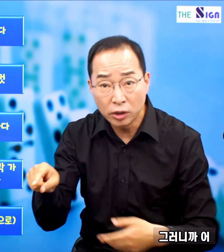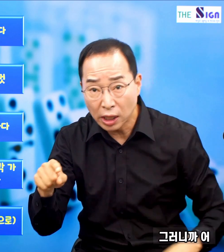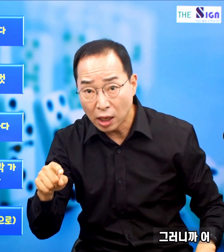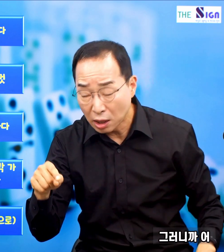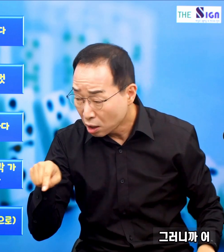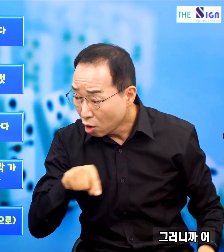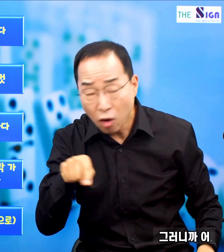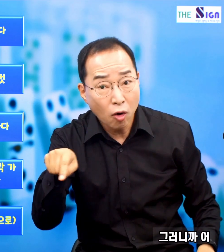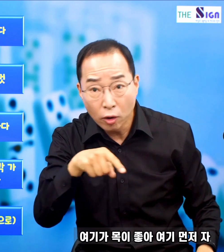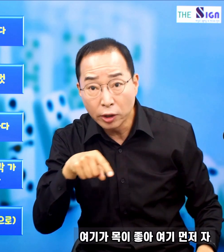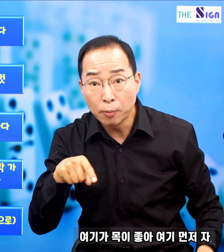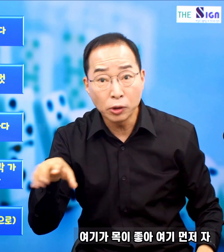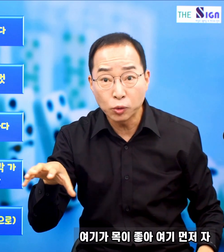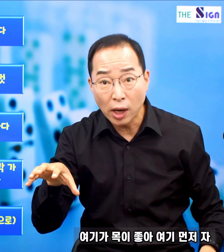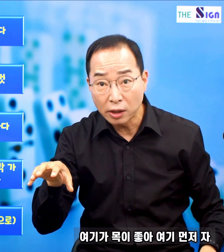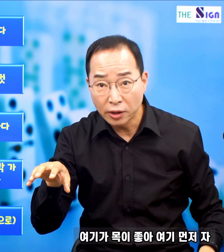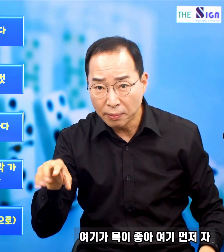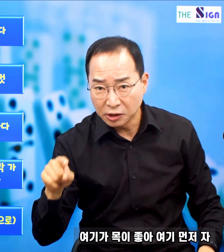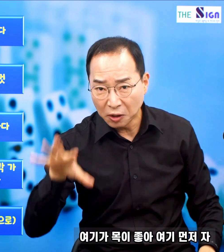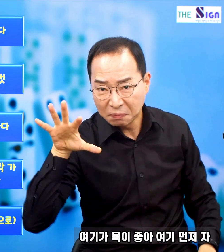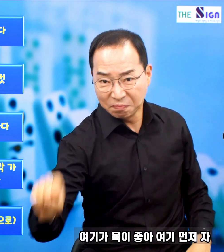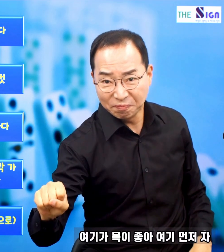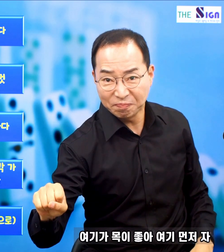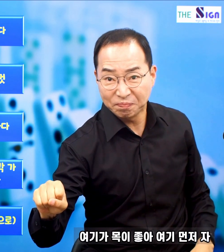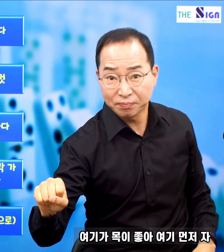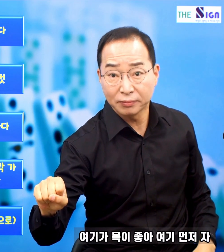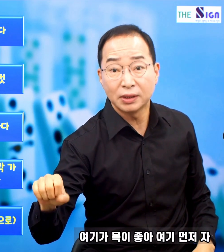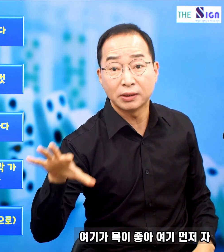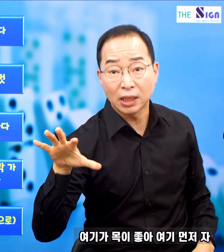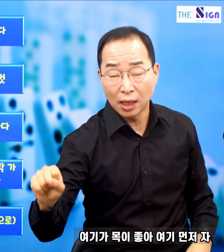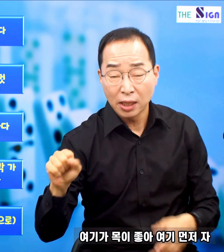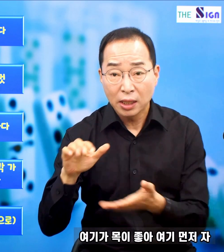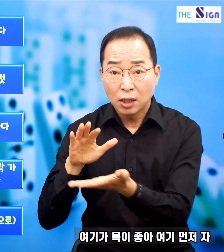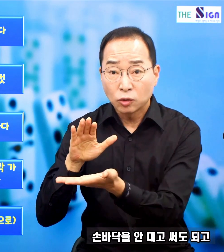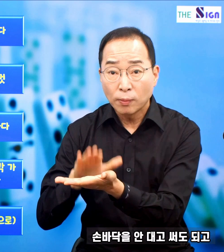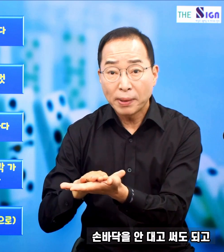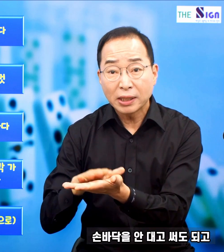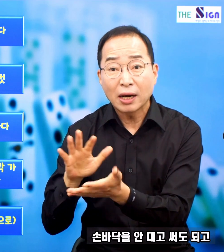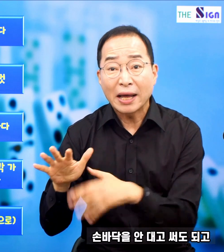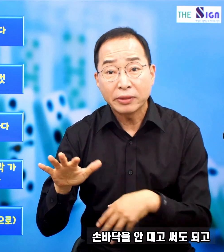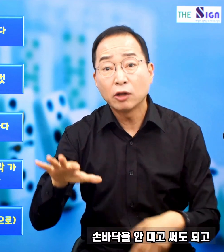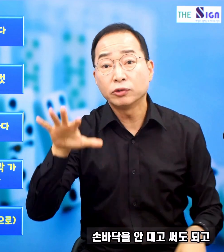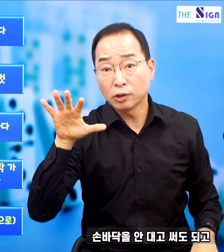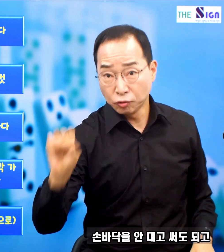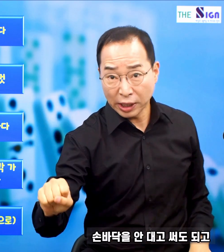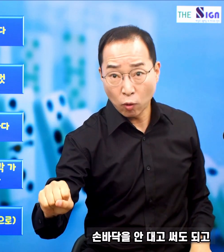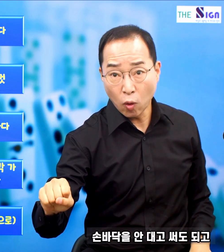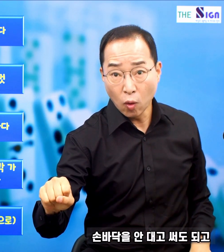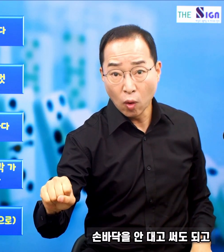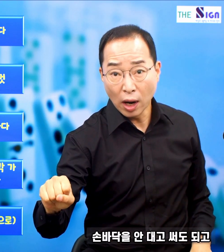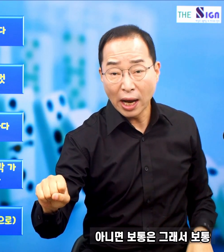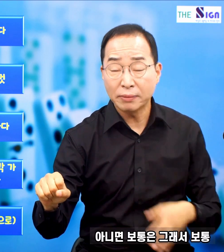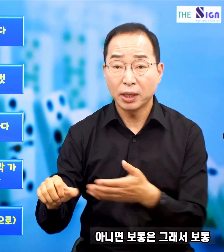그러니까 여기가 보기 좋아. 여기 먼저. 자, 손바닥을 안 대고 써도 되고 아니면